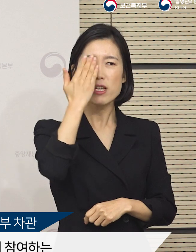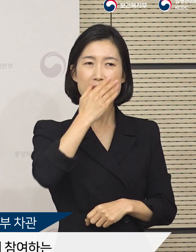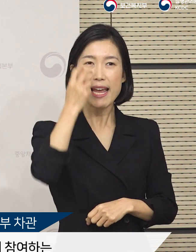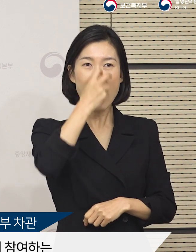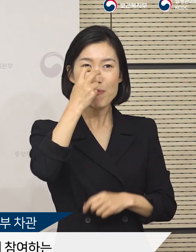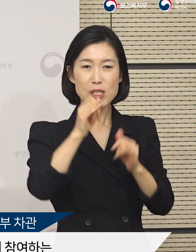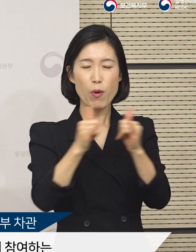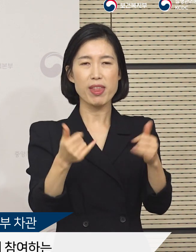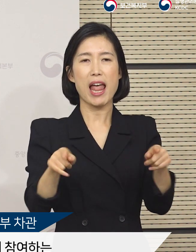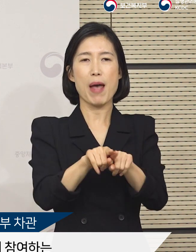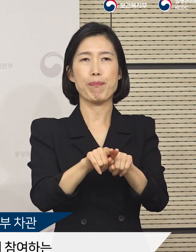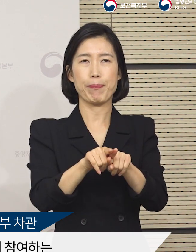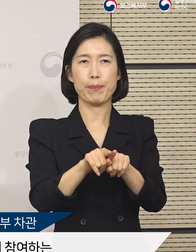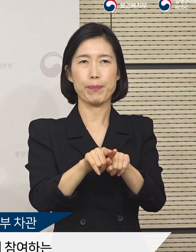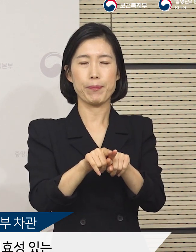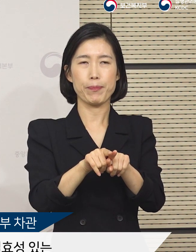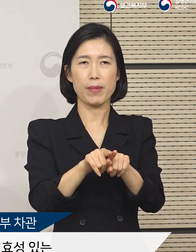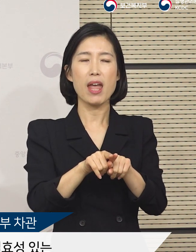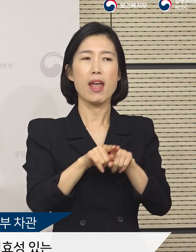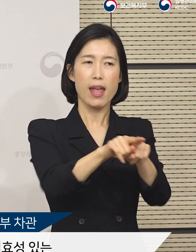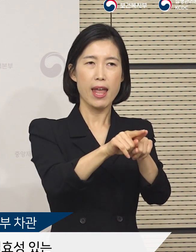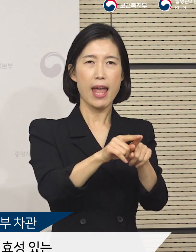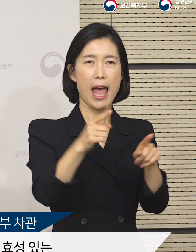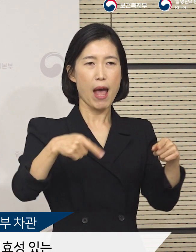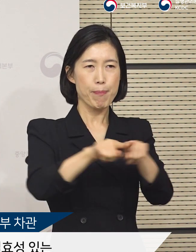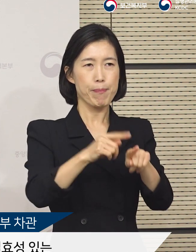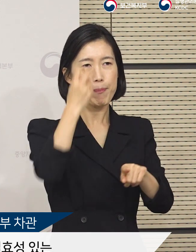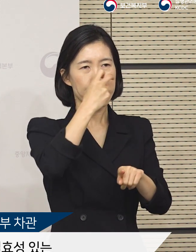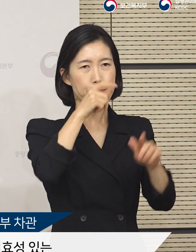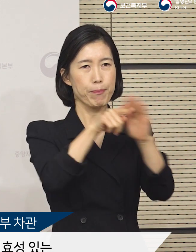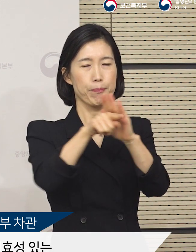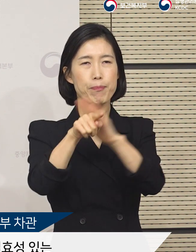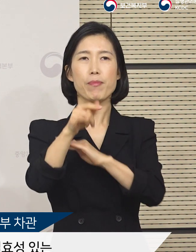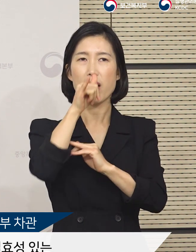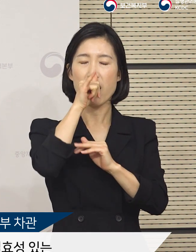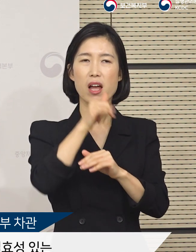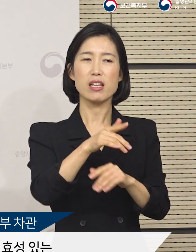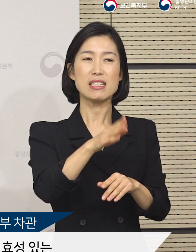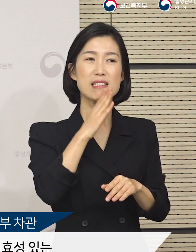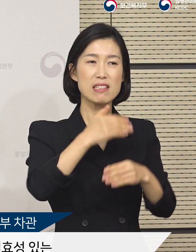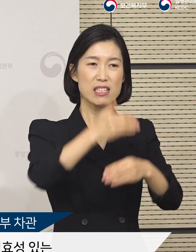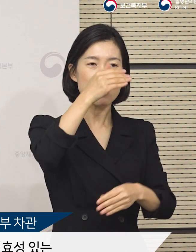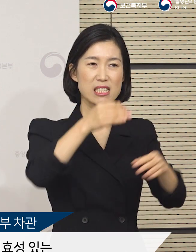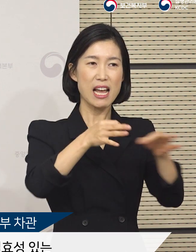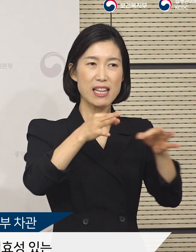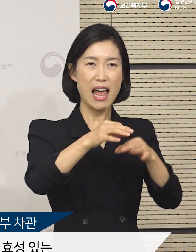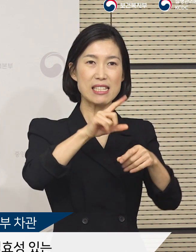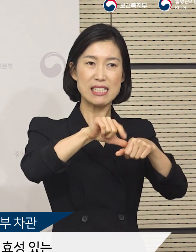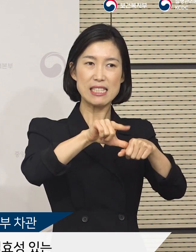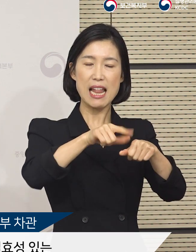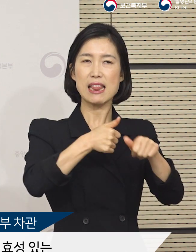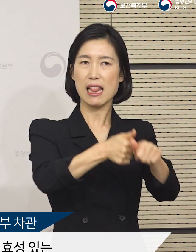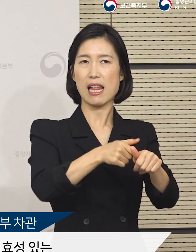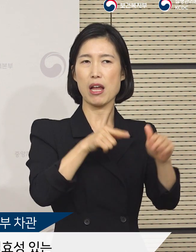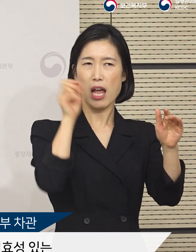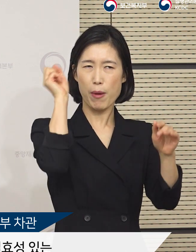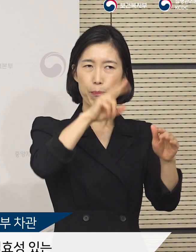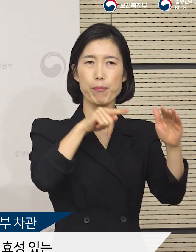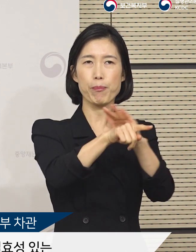소비자식품위생감시원이 함께 참여하는 합동 점검을 주요 영업시간대에 집중적으로